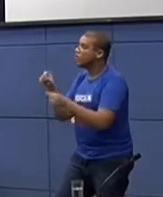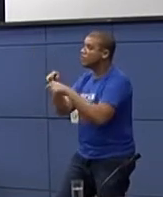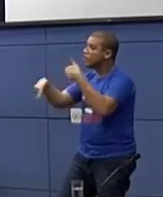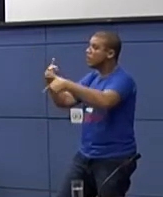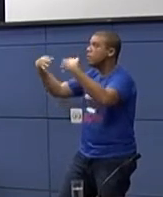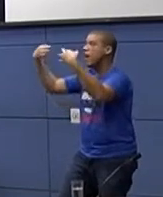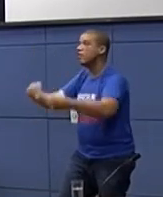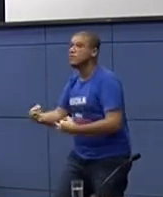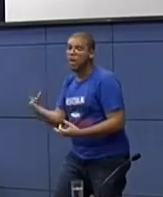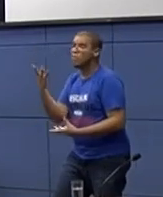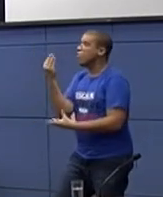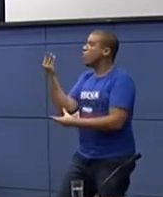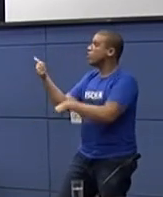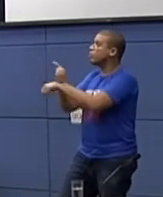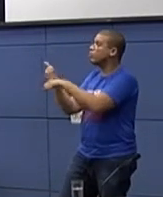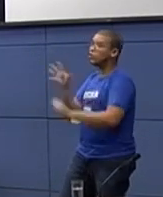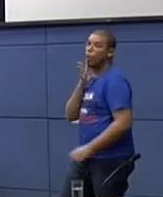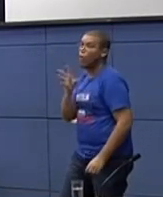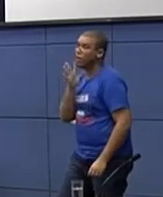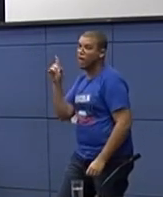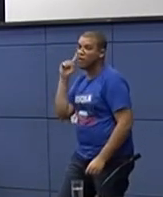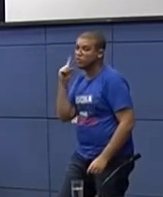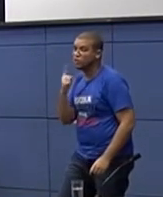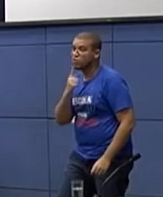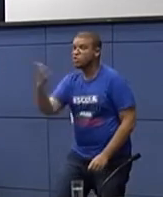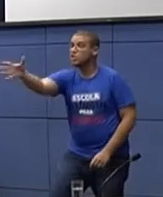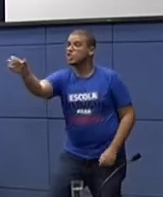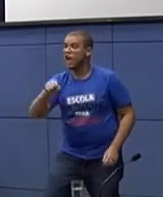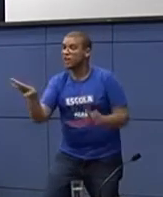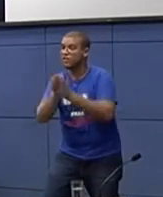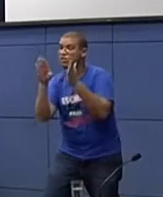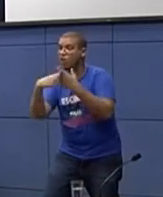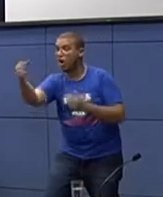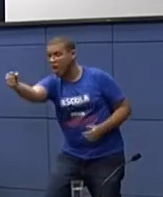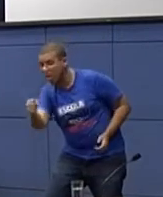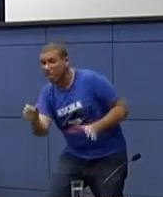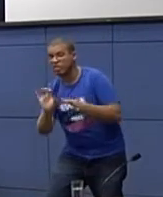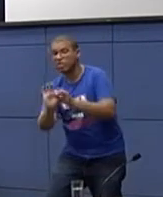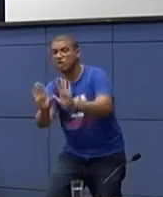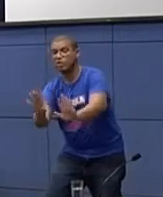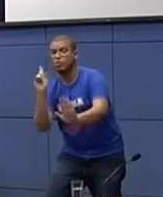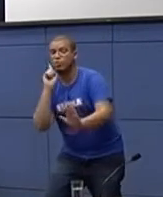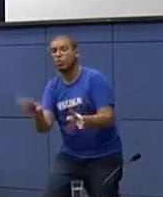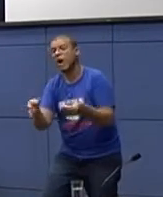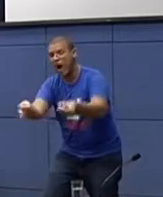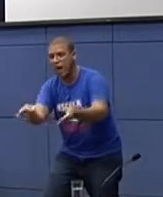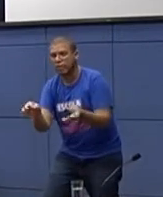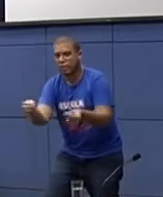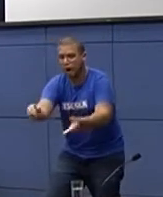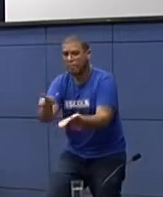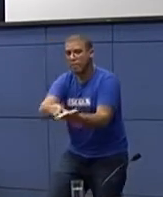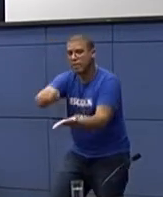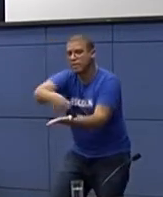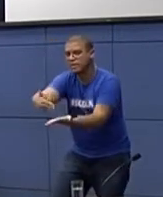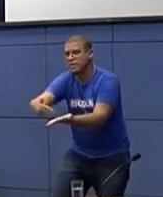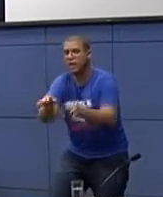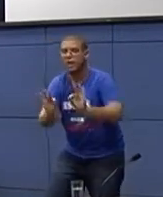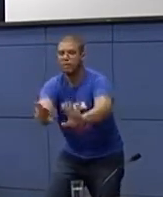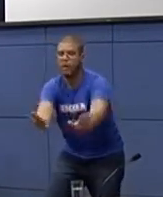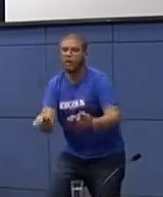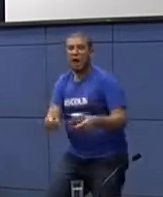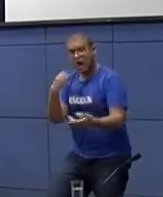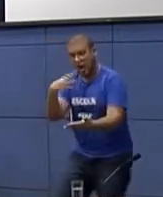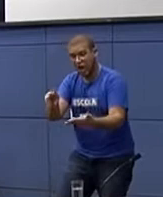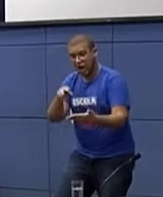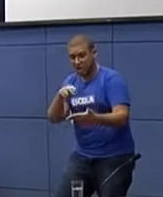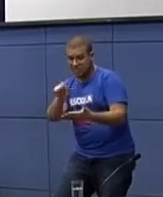escolas inclusivas não têm esse trabalho de ensino, que ensinam o português. Simplesmente pega o intérprete, coloca lá e pronto, acabou,